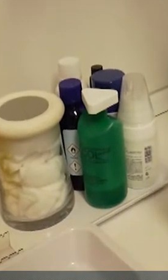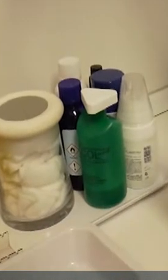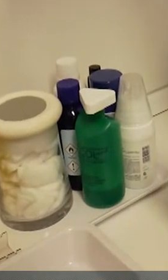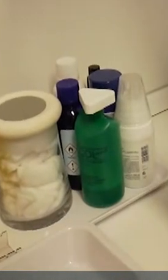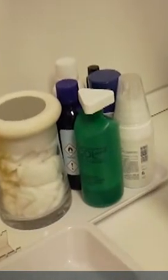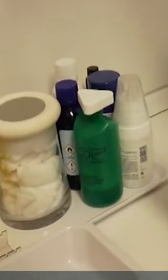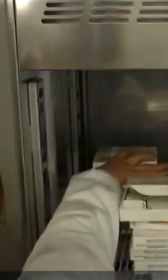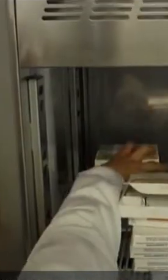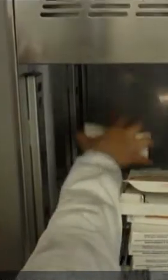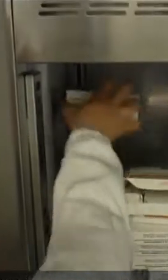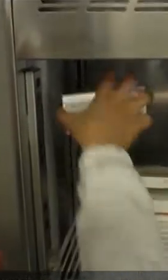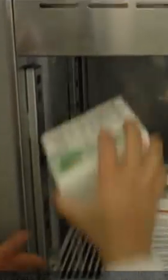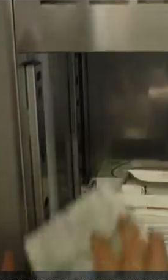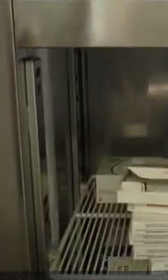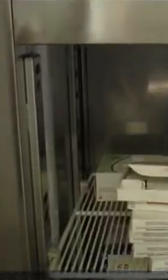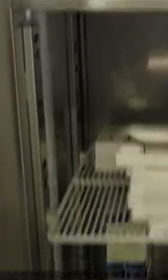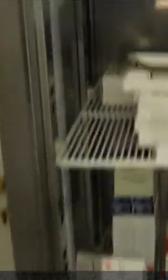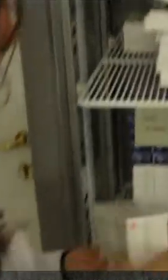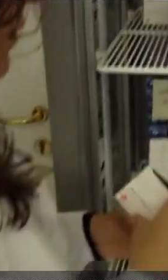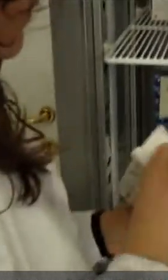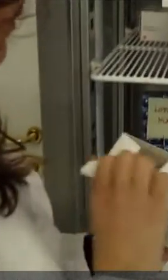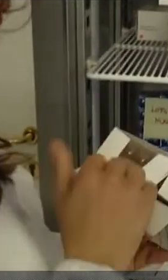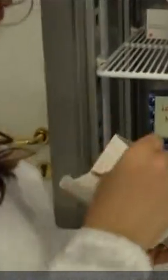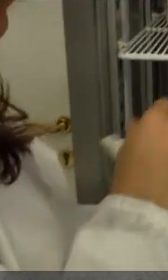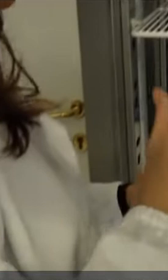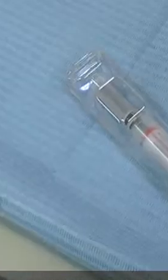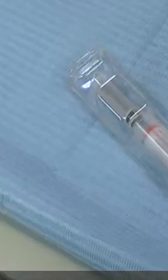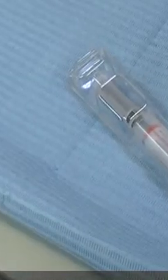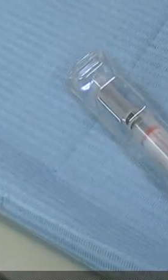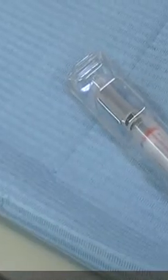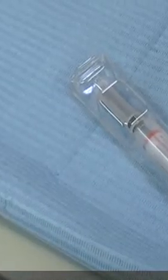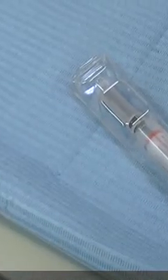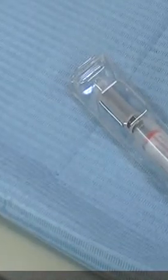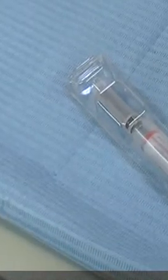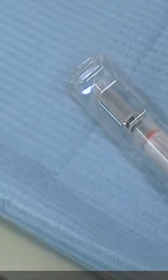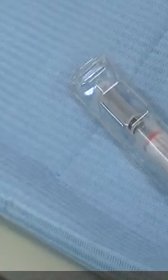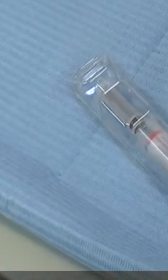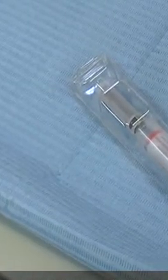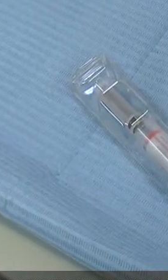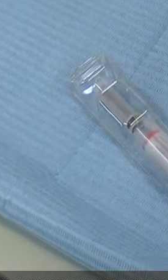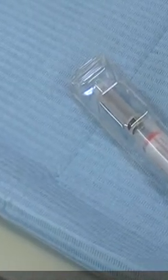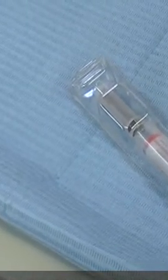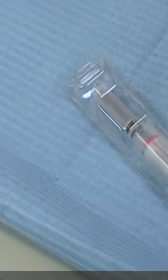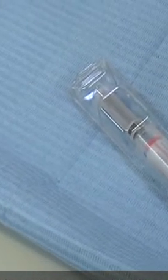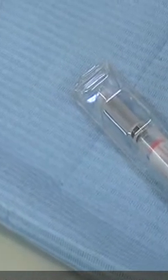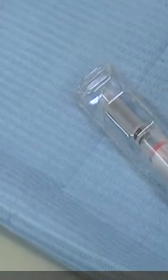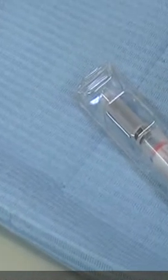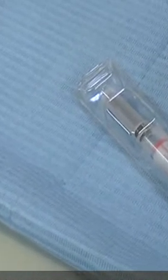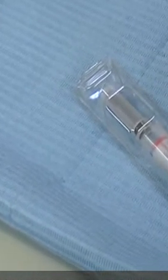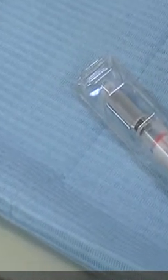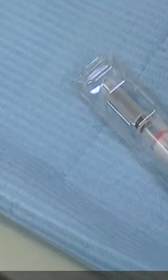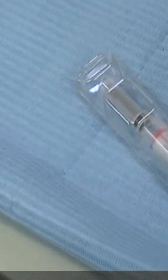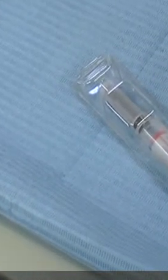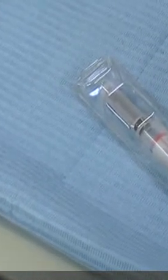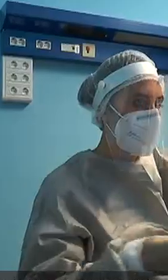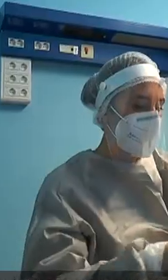vaccini sia sotto i 60 80 gradi sia in frigoriferi da 2 a 8 gradi la protezione civile nazionale ha invece chiesto i numeri del